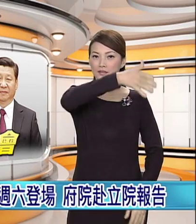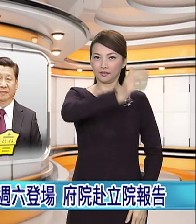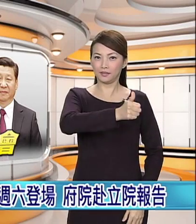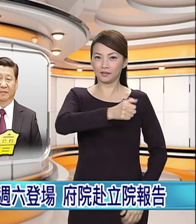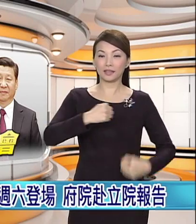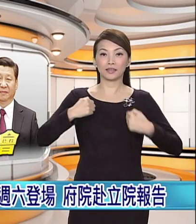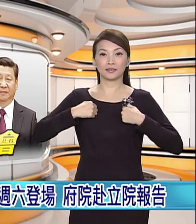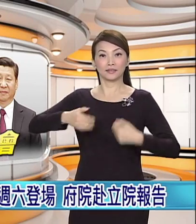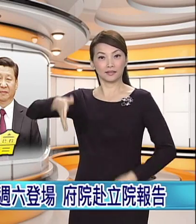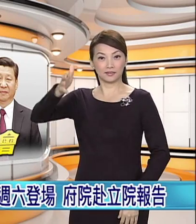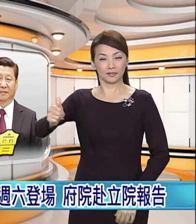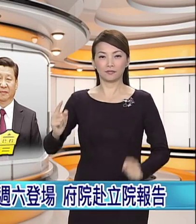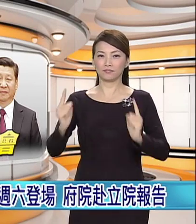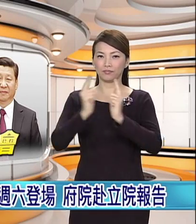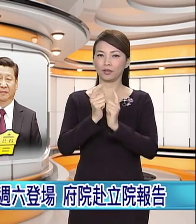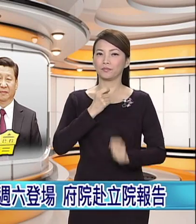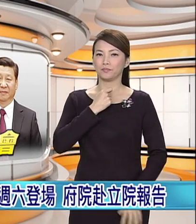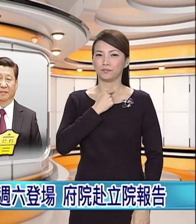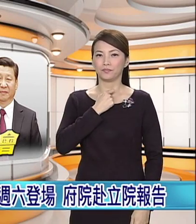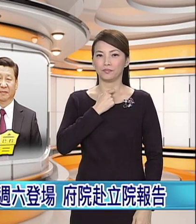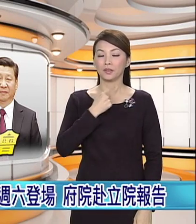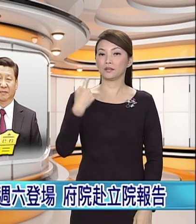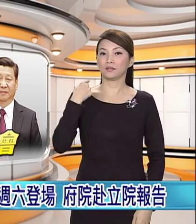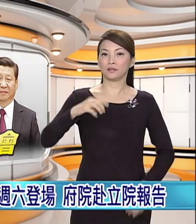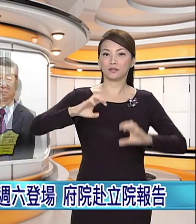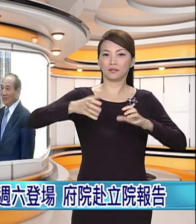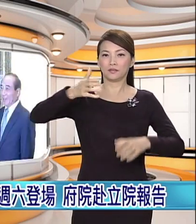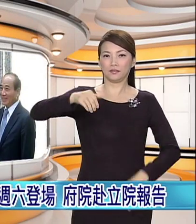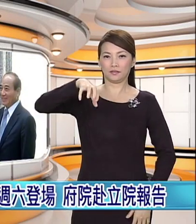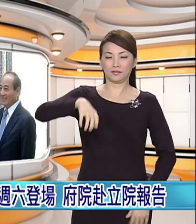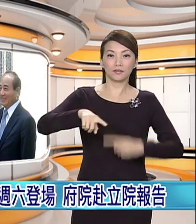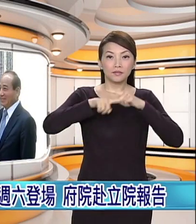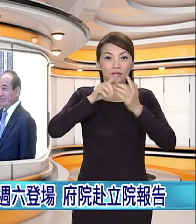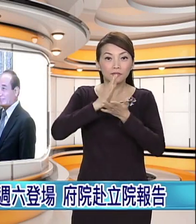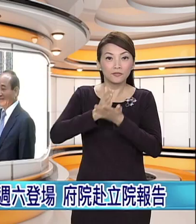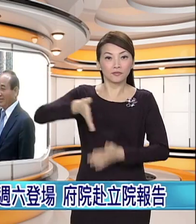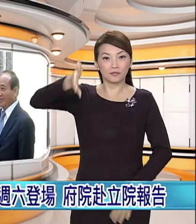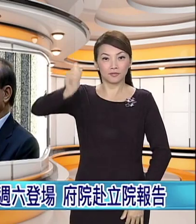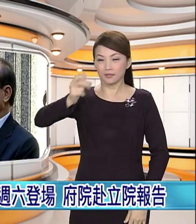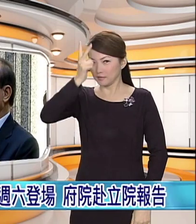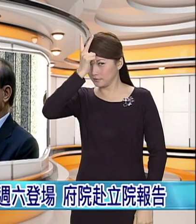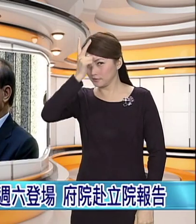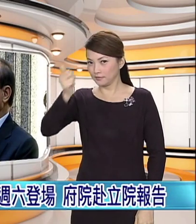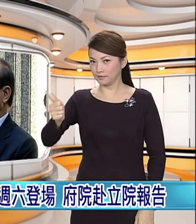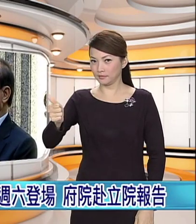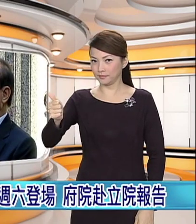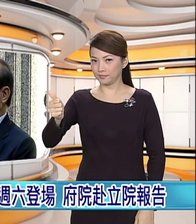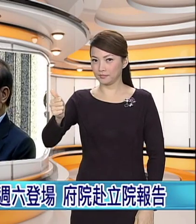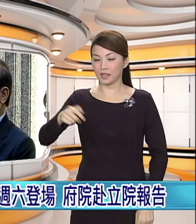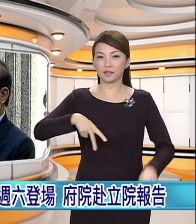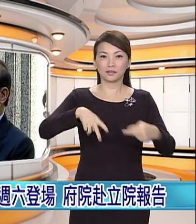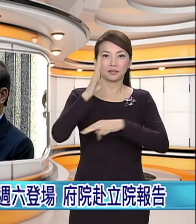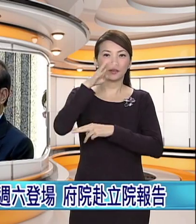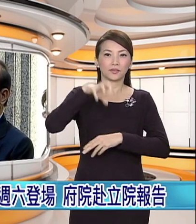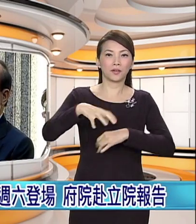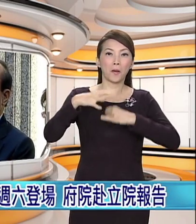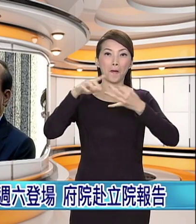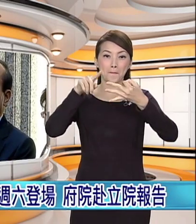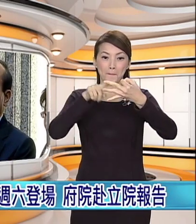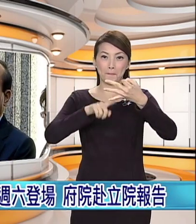马习会将要登场，总统府秘书长曾永权、行政院长毛治国以及陆委会主